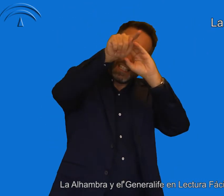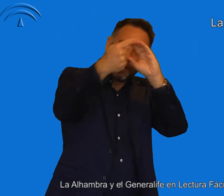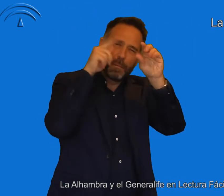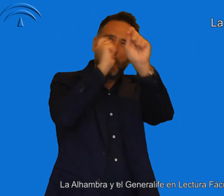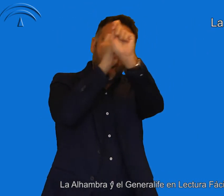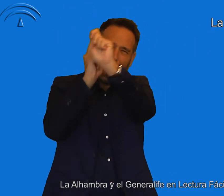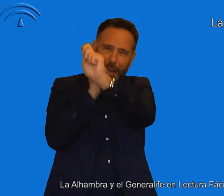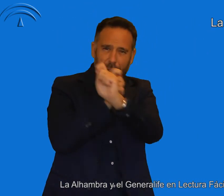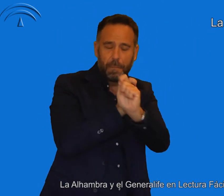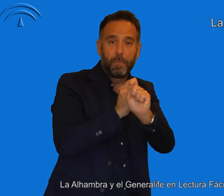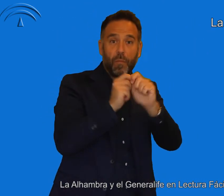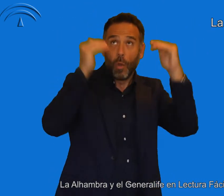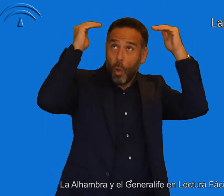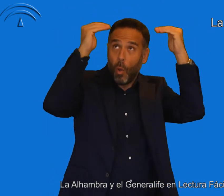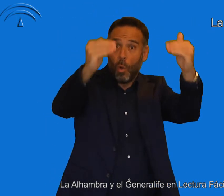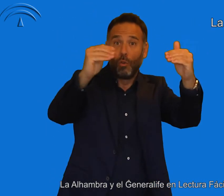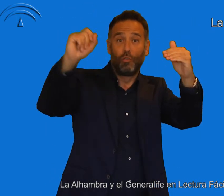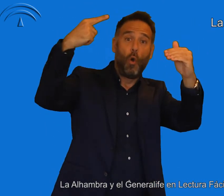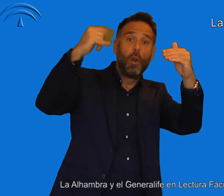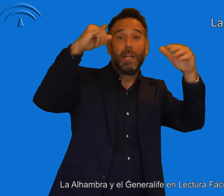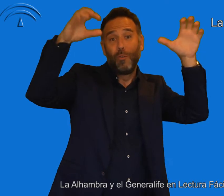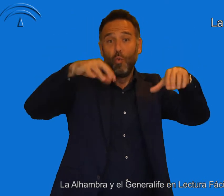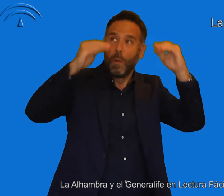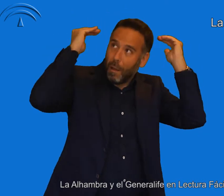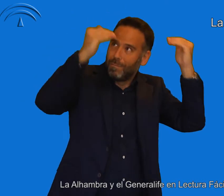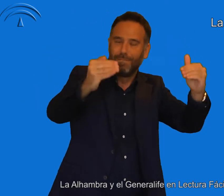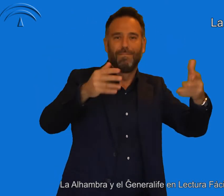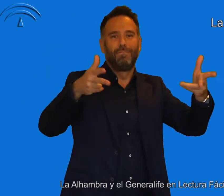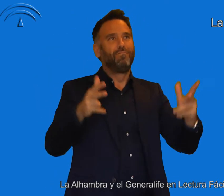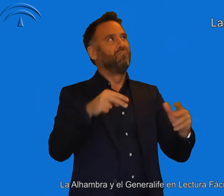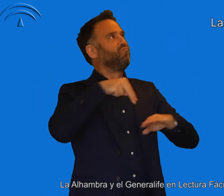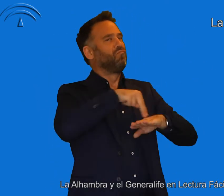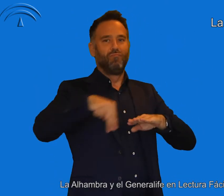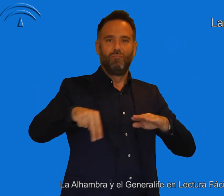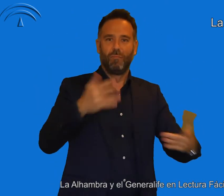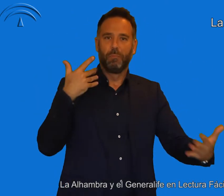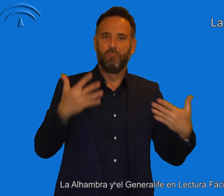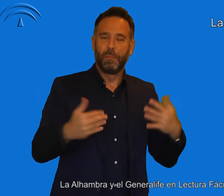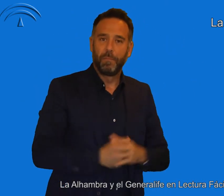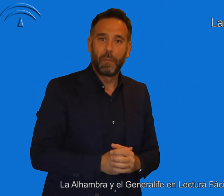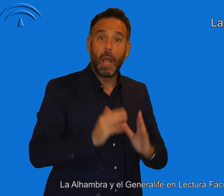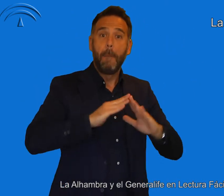adornados con arco y paneles de yeso calados. Los pórticos protegían el sol y de la lluvia.